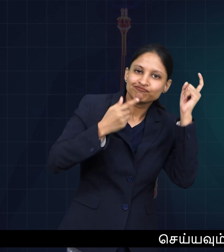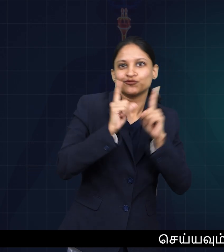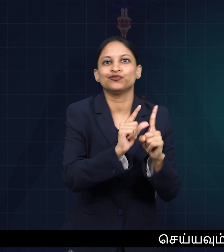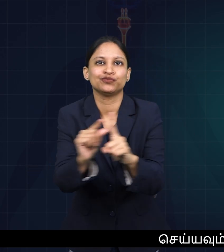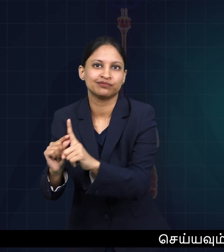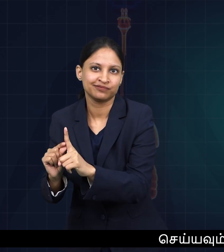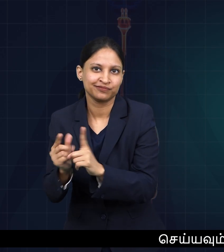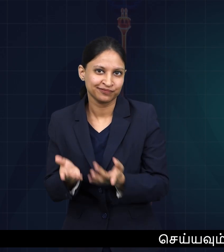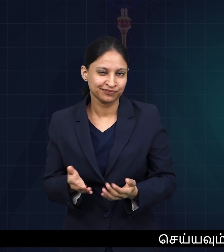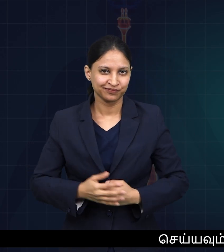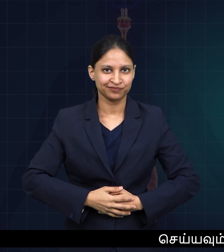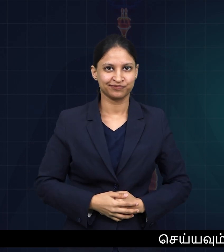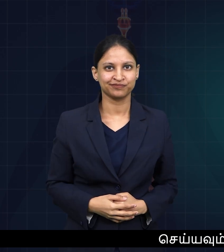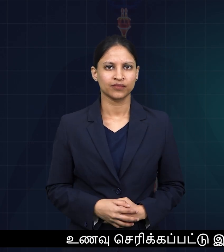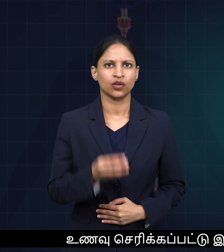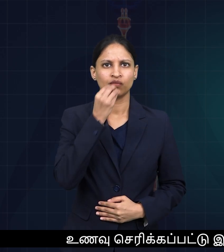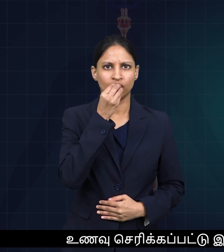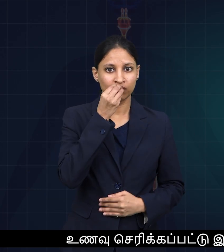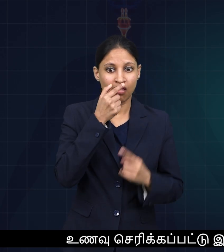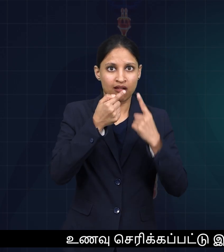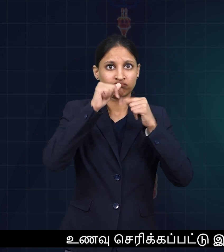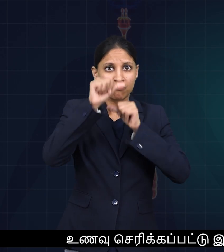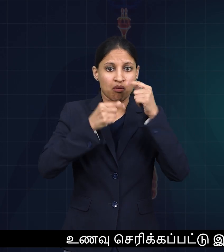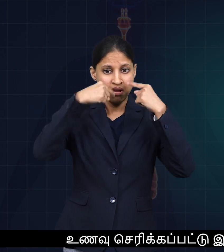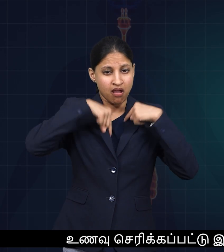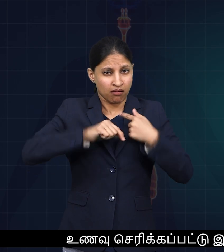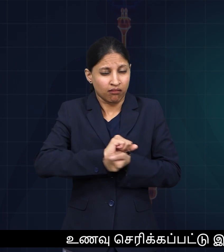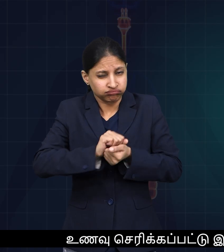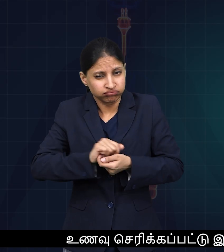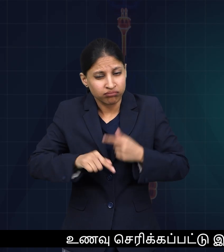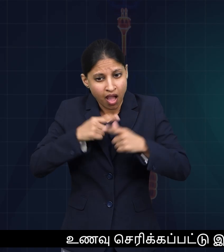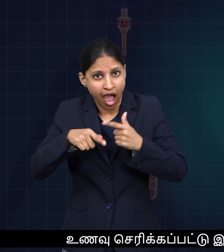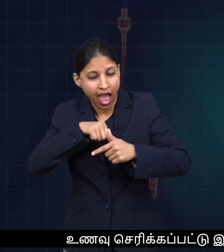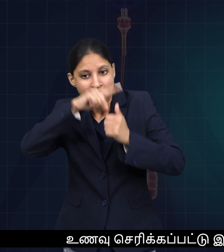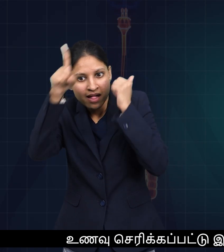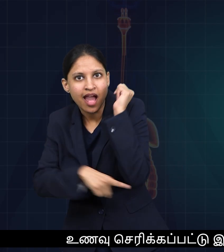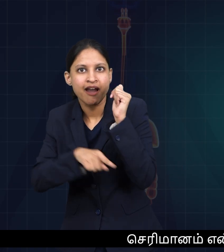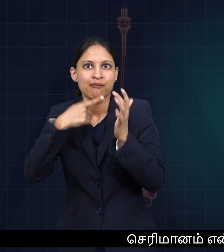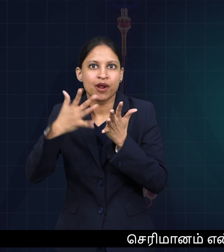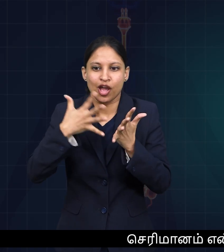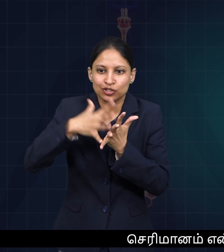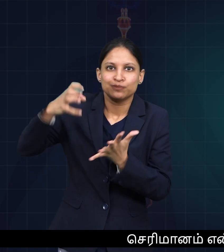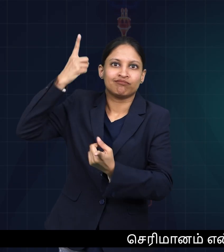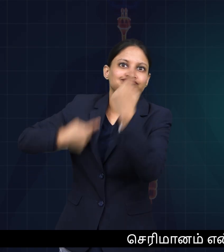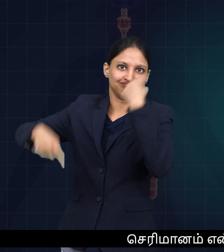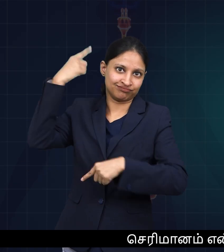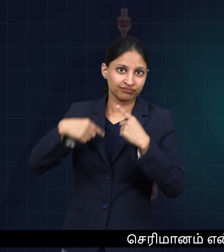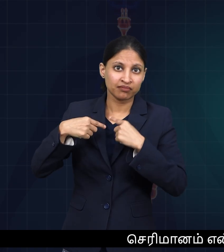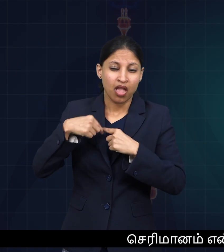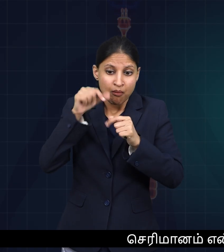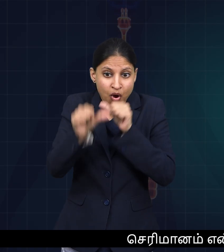நமக்கு உதவுகிறது. உணவு செரிக்கப்பட்டு இரத்தத்தை அடையும் செயல்முறை செரிமானம்